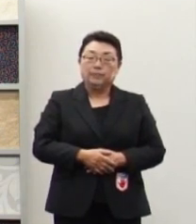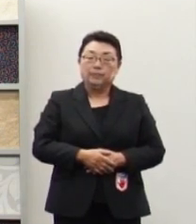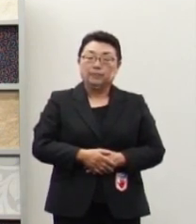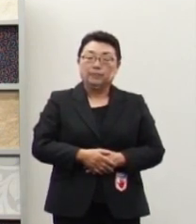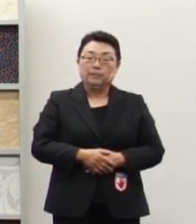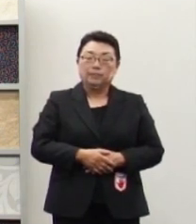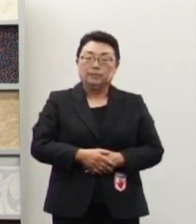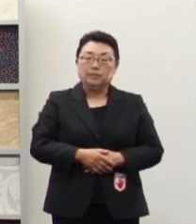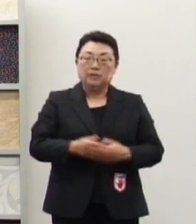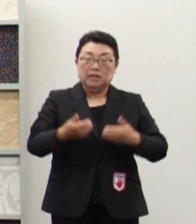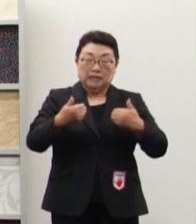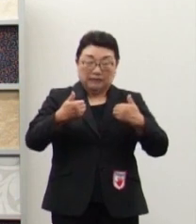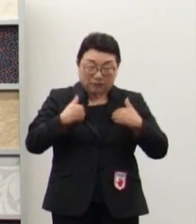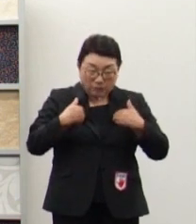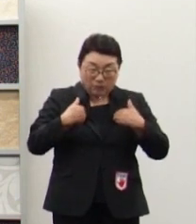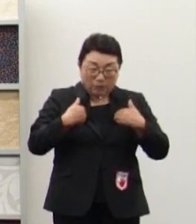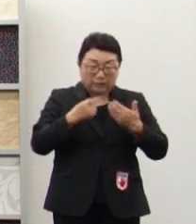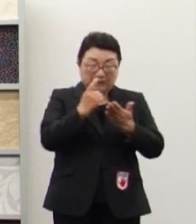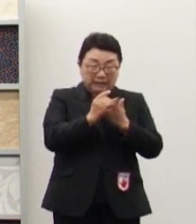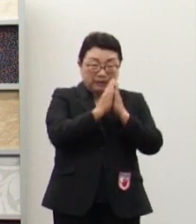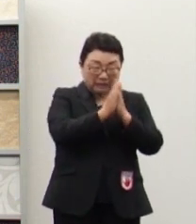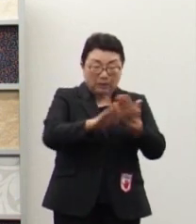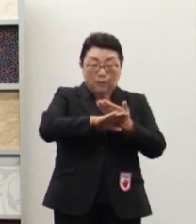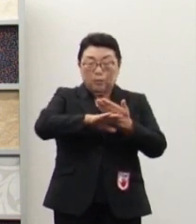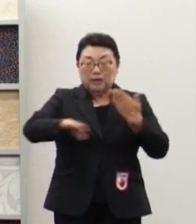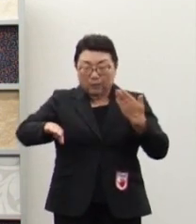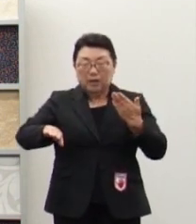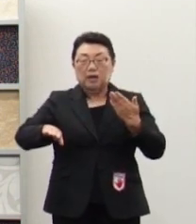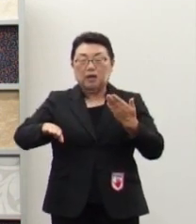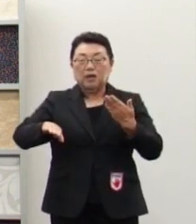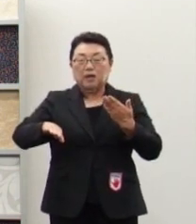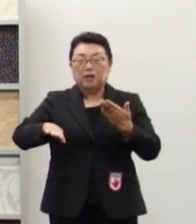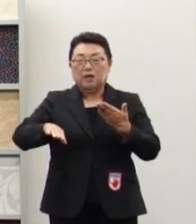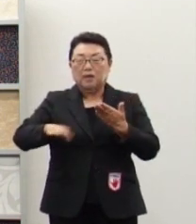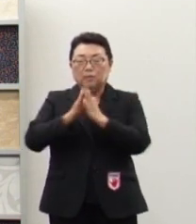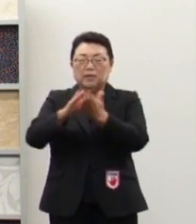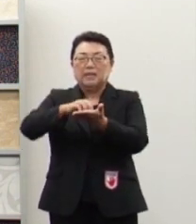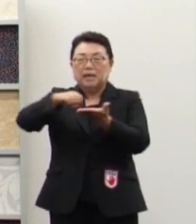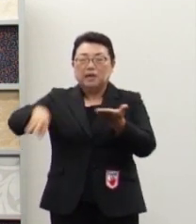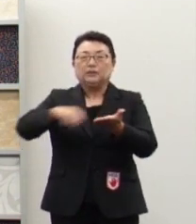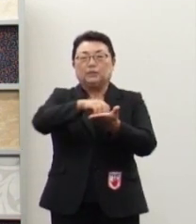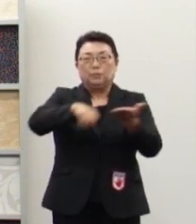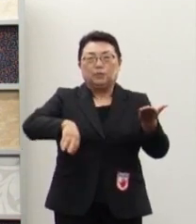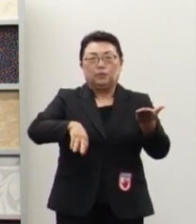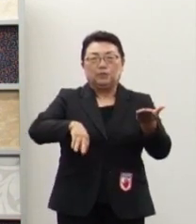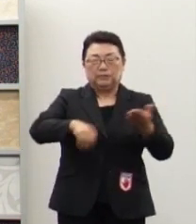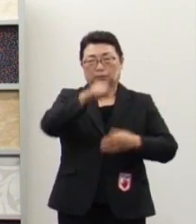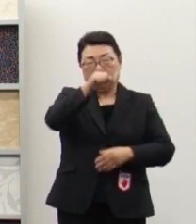それ以外のものはですね、大幅に緩和しても差し支えない、感染状況だろうと、こういう判断をしている次第です。